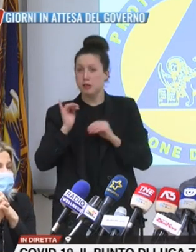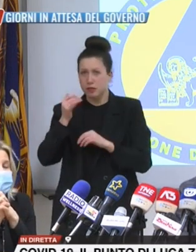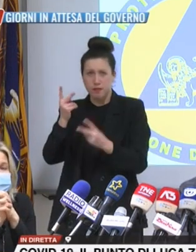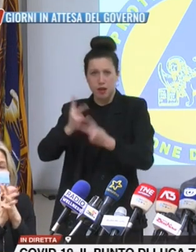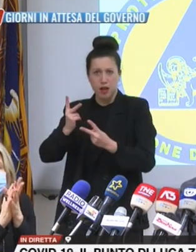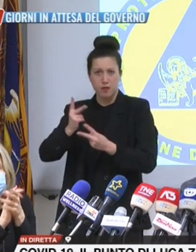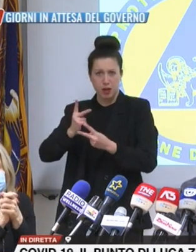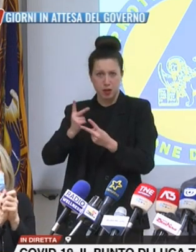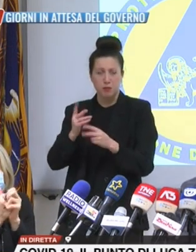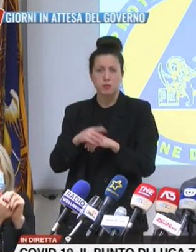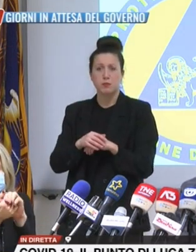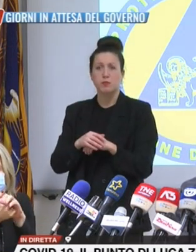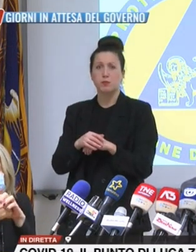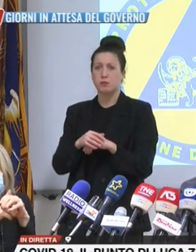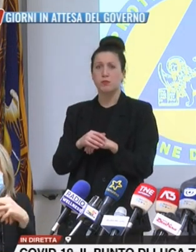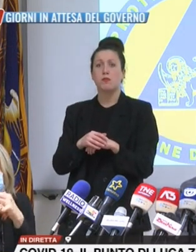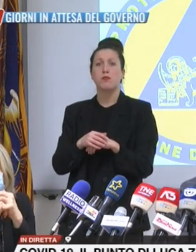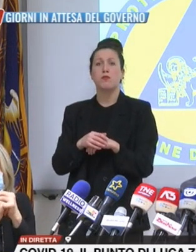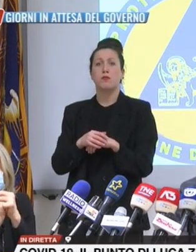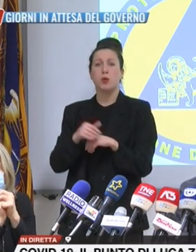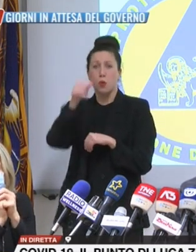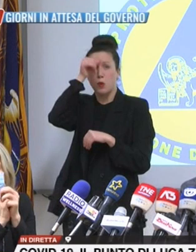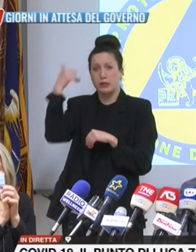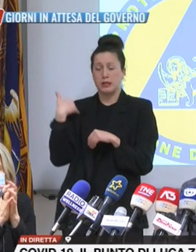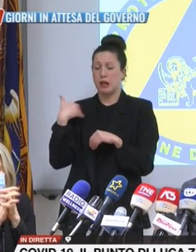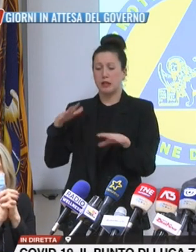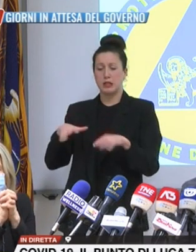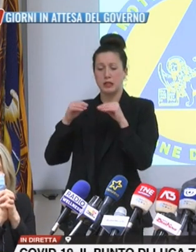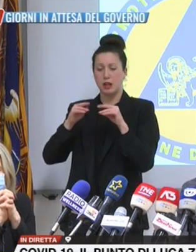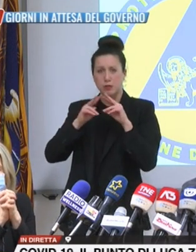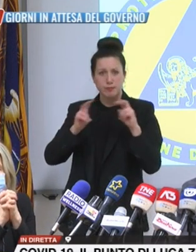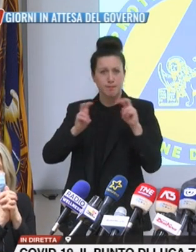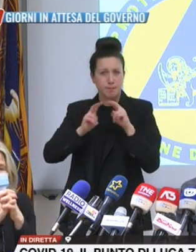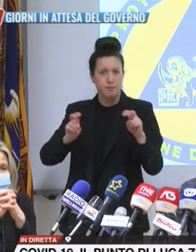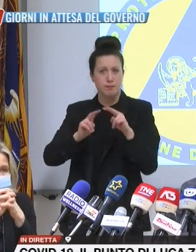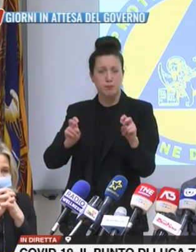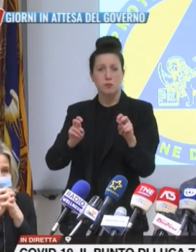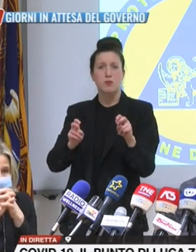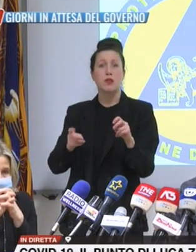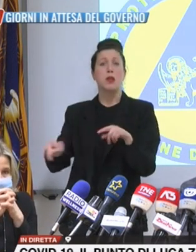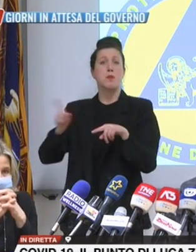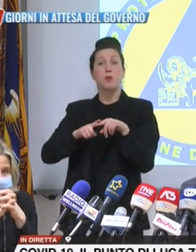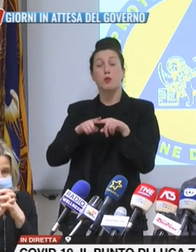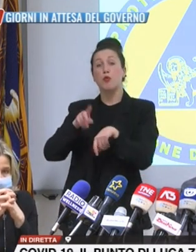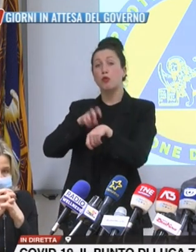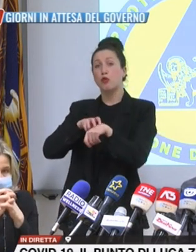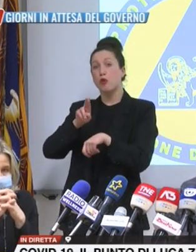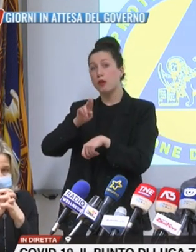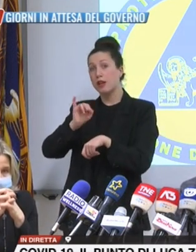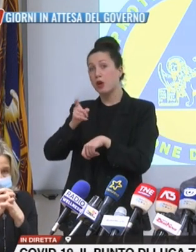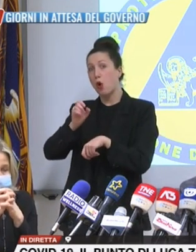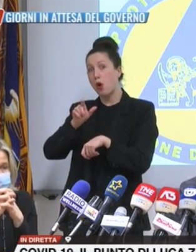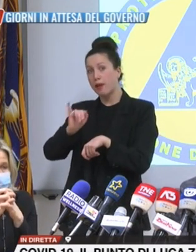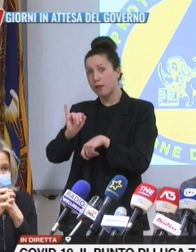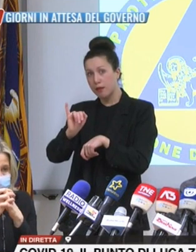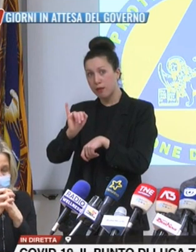già sequenziazioni. Dopo considerate che il dottor Rigoli adesso sta organizzando la messa